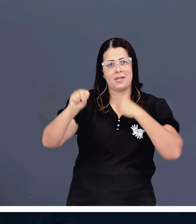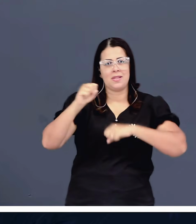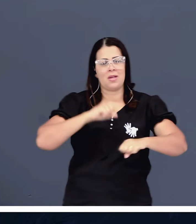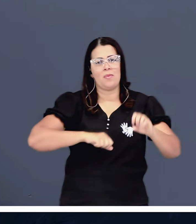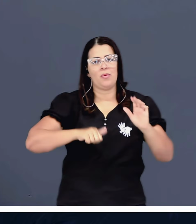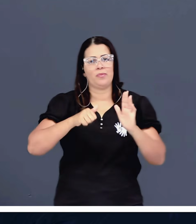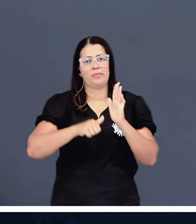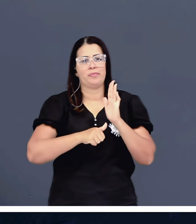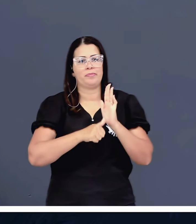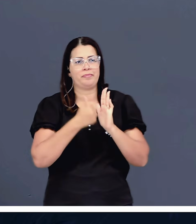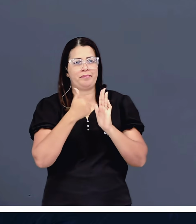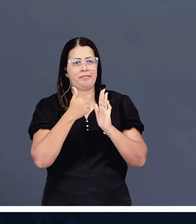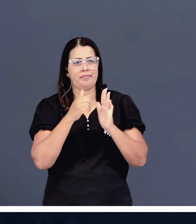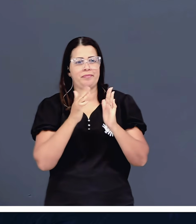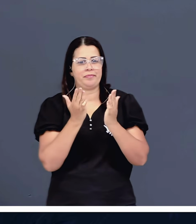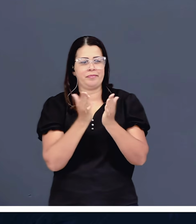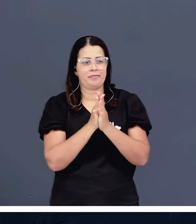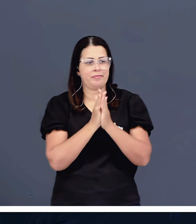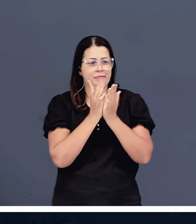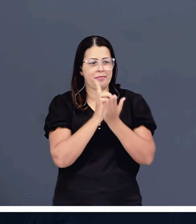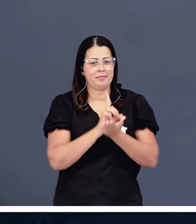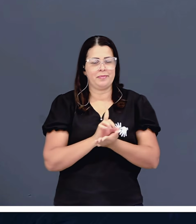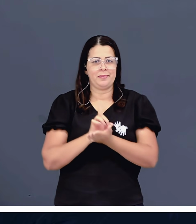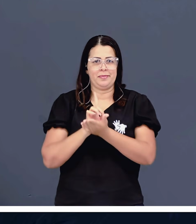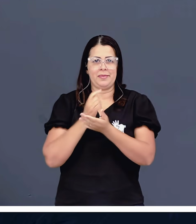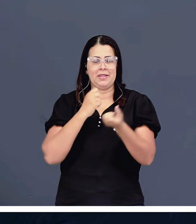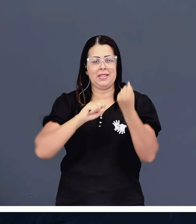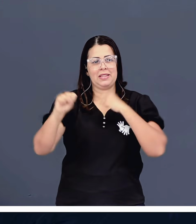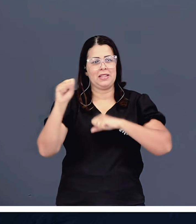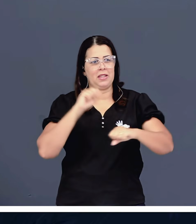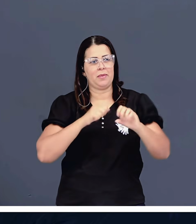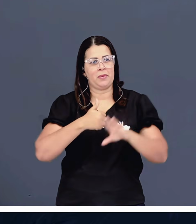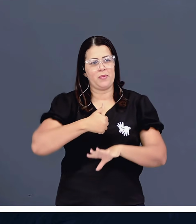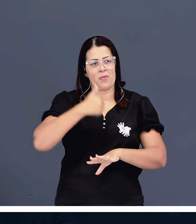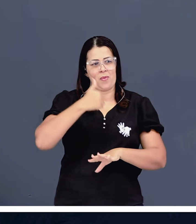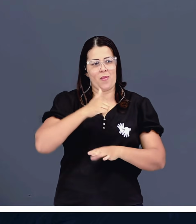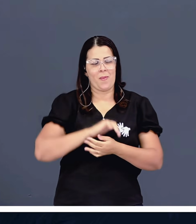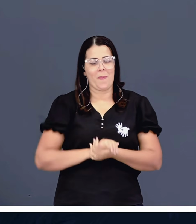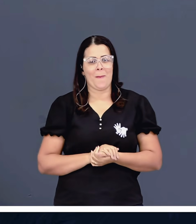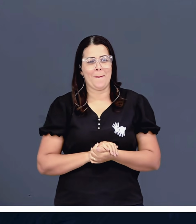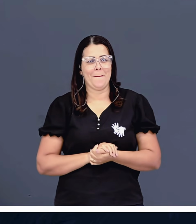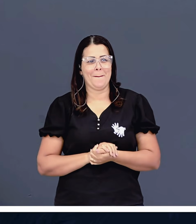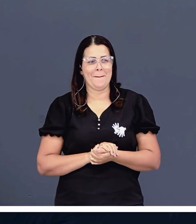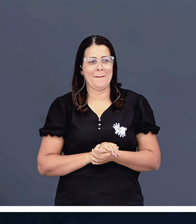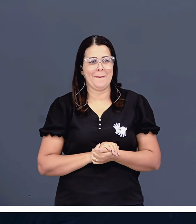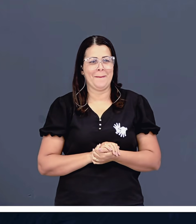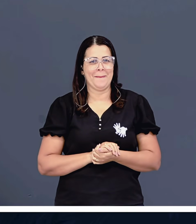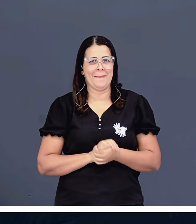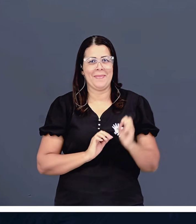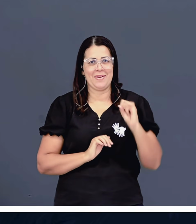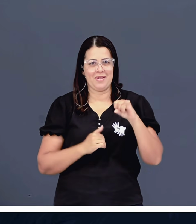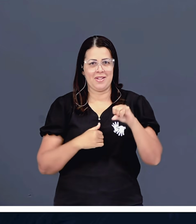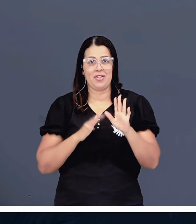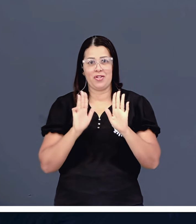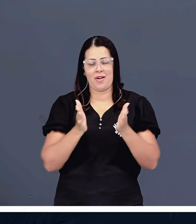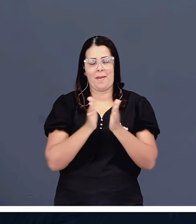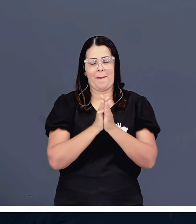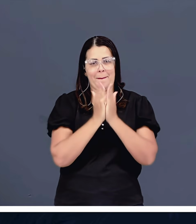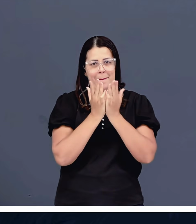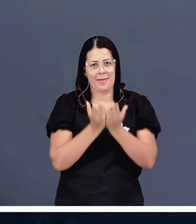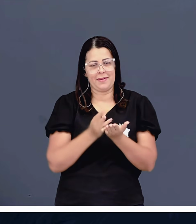encerrar. Abra sua Bíblia, o Salmo de número 1. Se você já estava com ela aberta, vamos